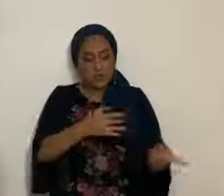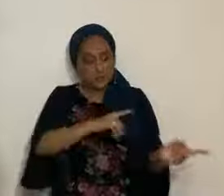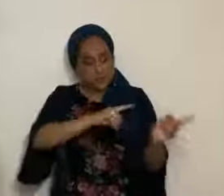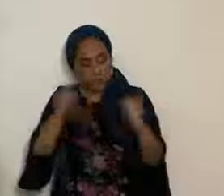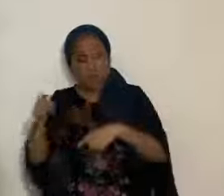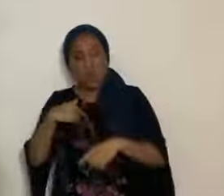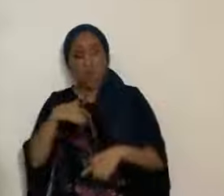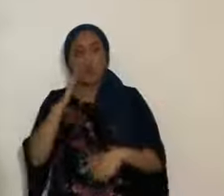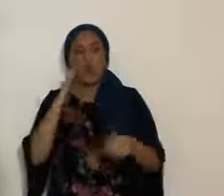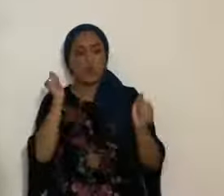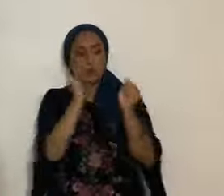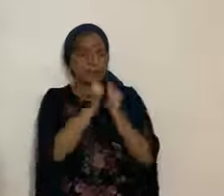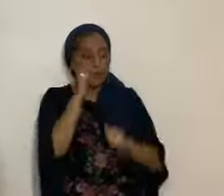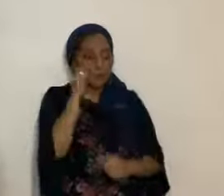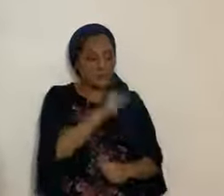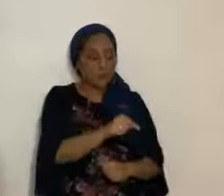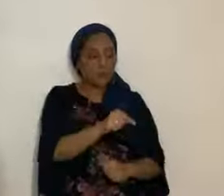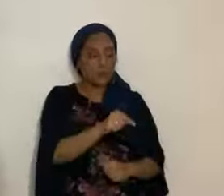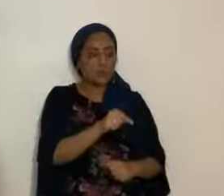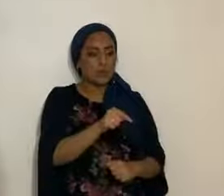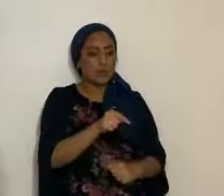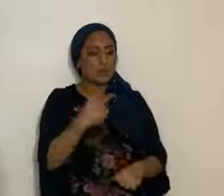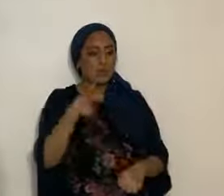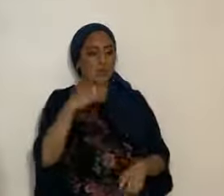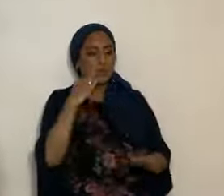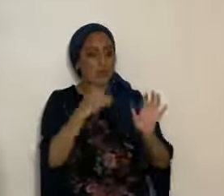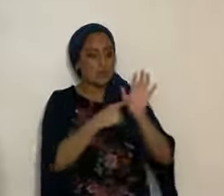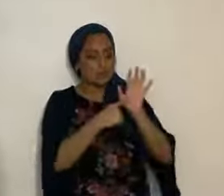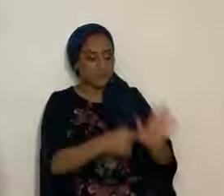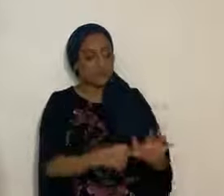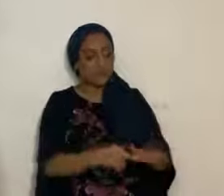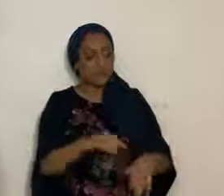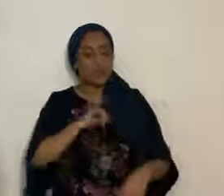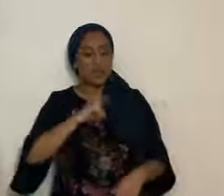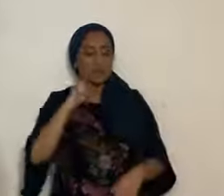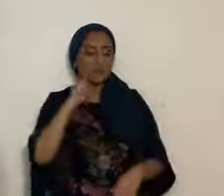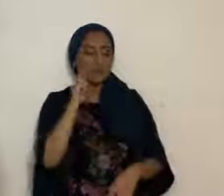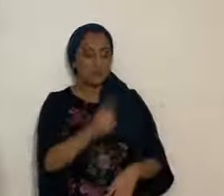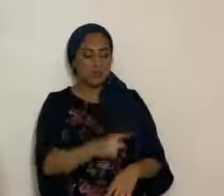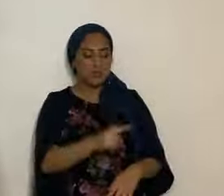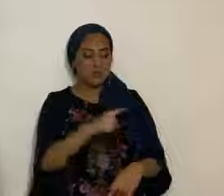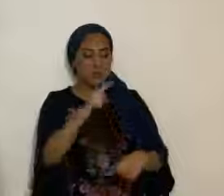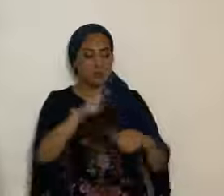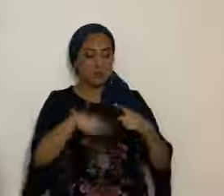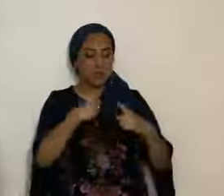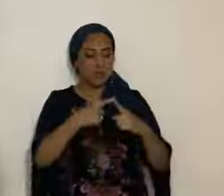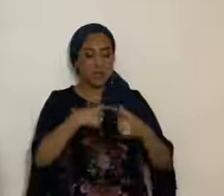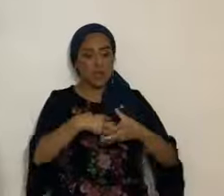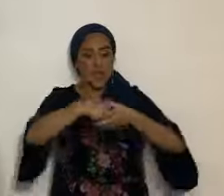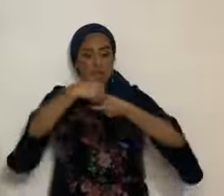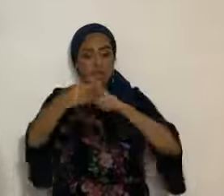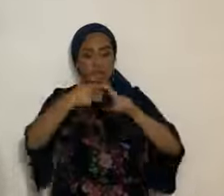estaré contigo, y esto te será por señal de que yo te he enviado cuando hayas sacado de Egipto al pueblo.